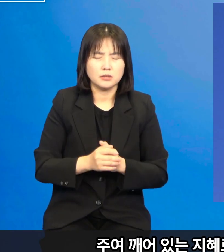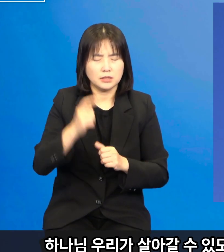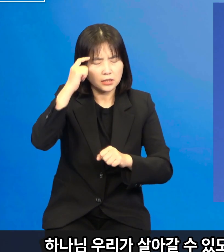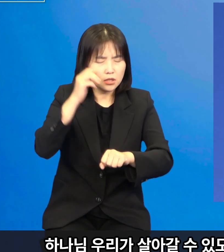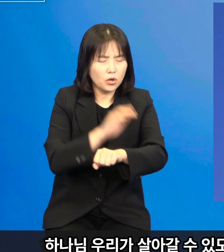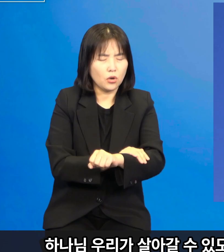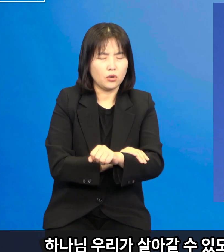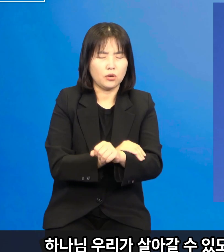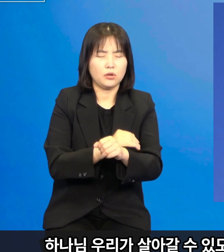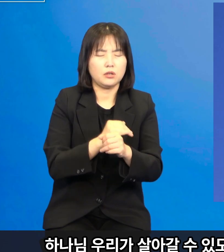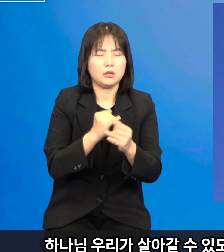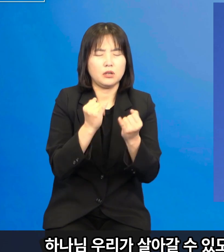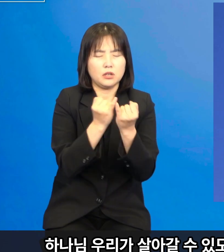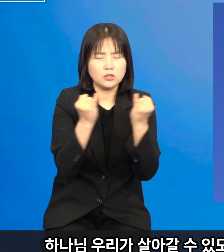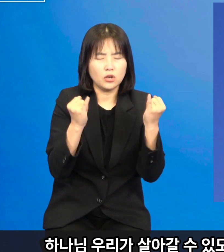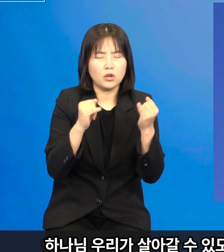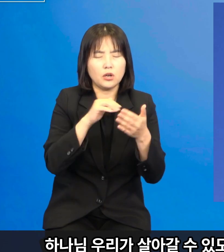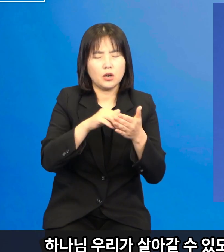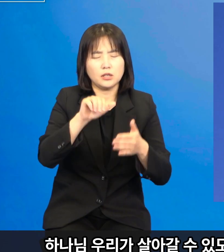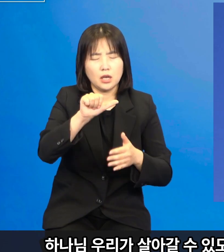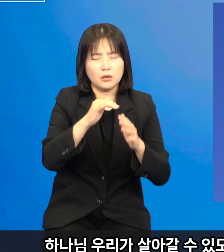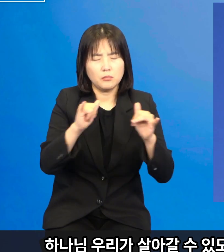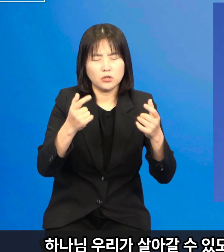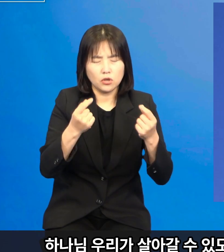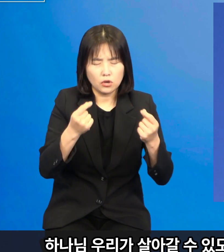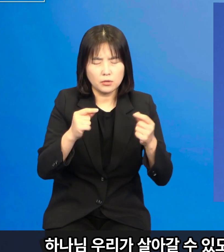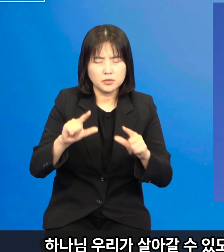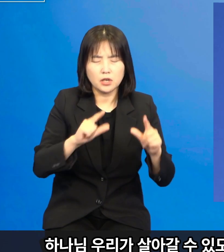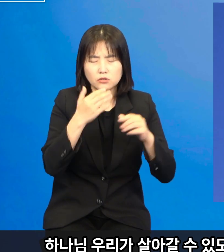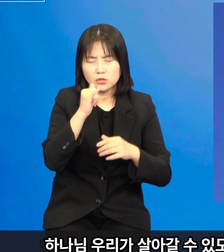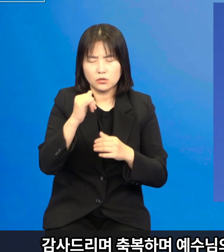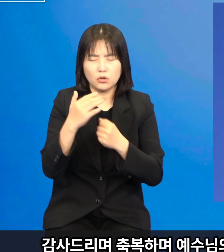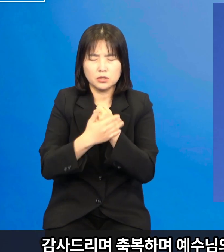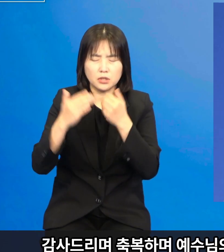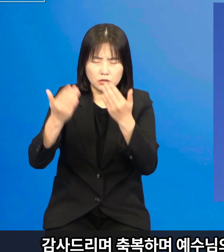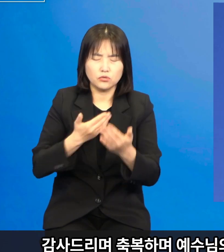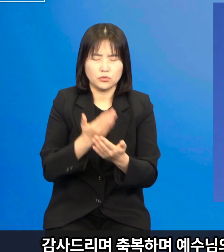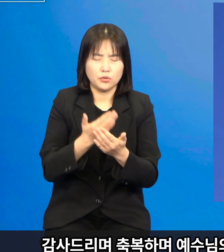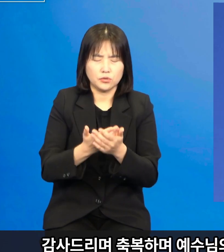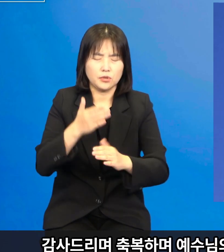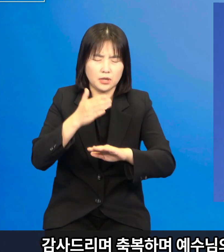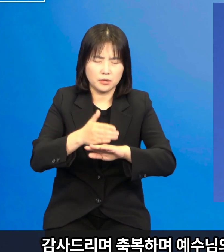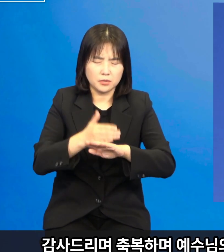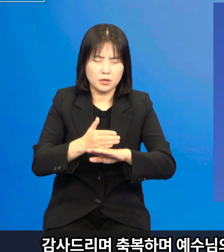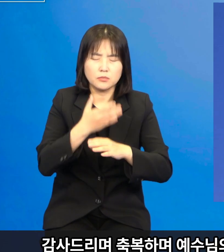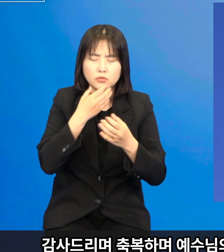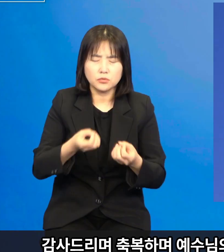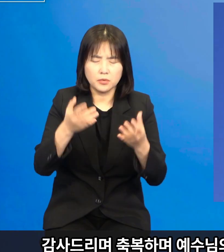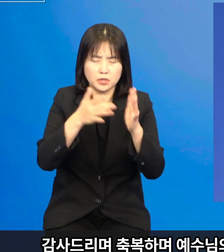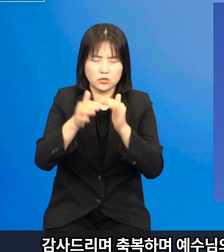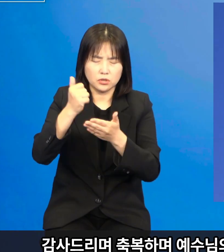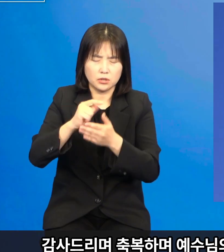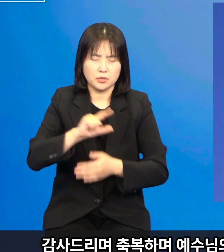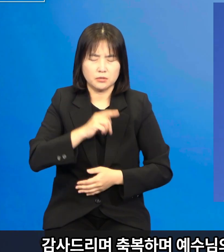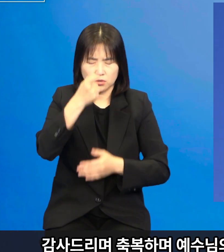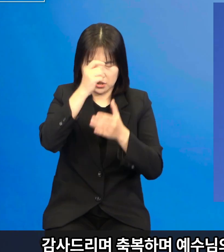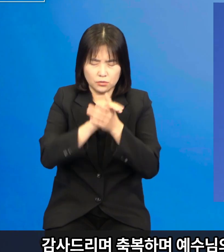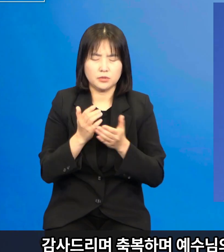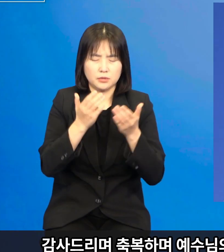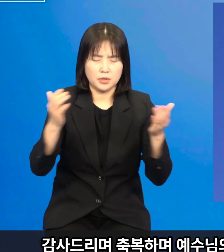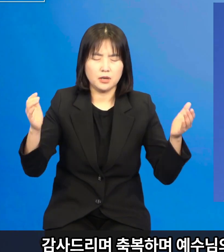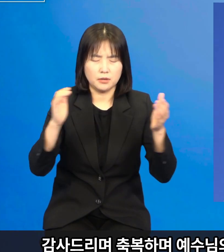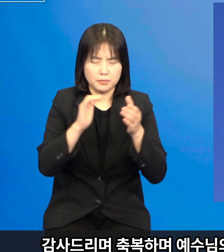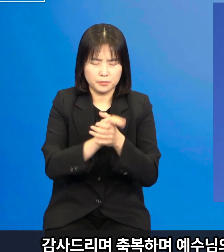같이 하나님 우리가 살아갈 수 있도록 은총을 베풀어 주시옵소서. 감사드리며 축복하며 예수님의 이름으로